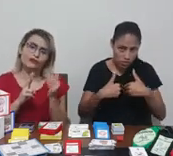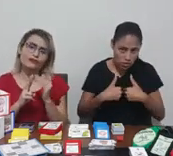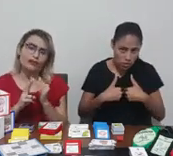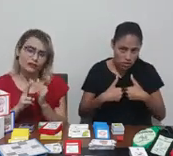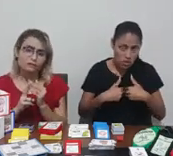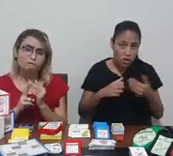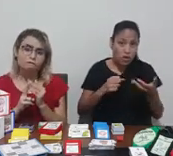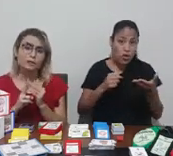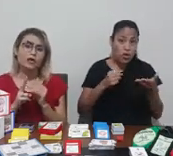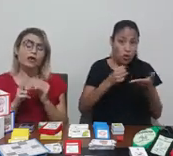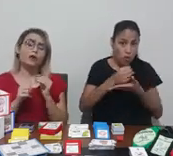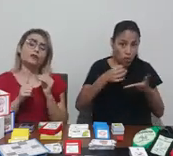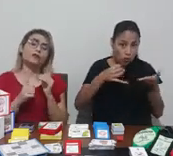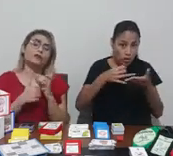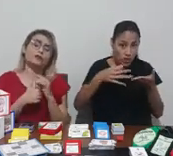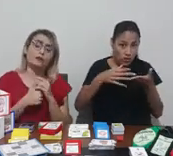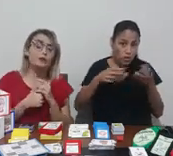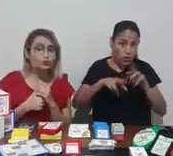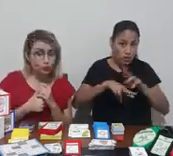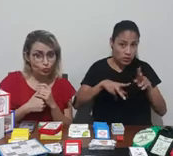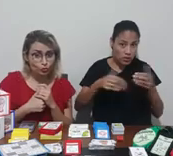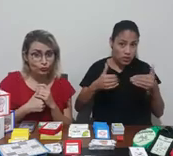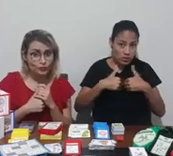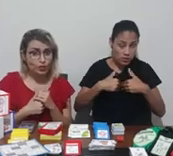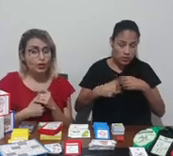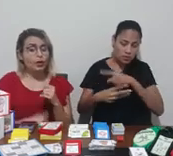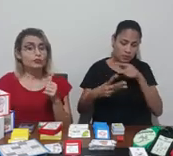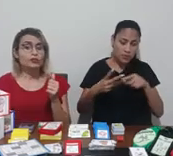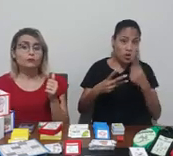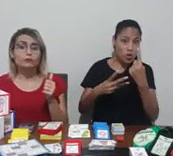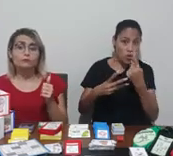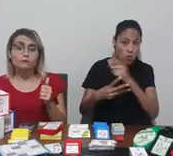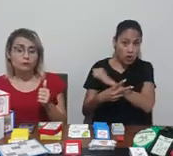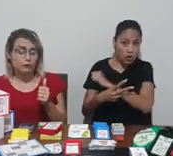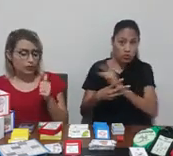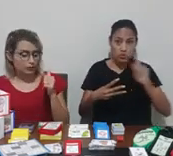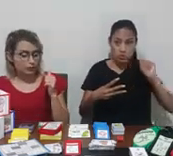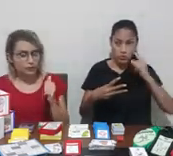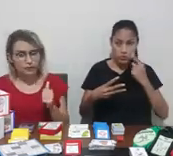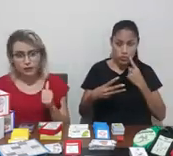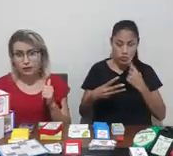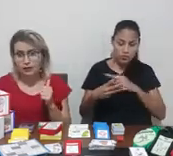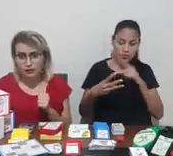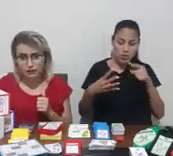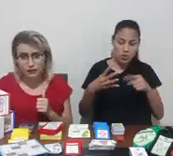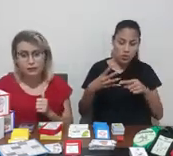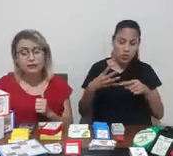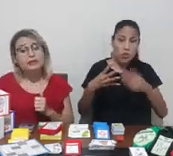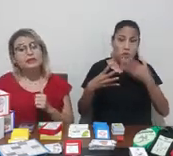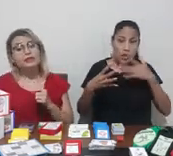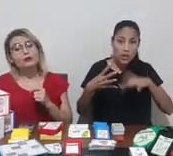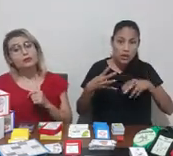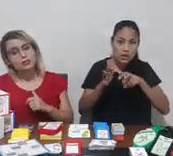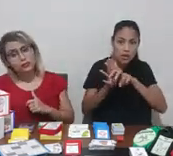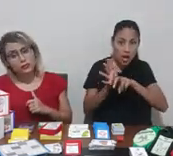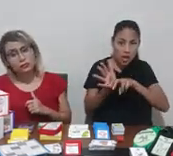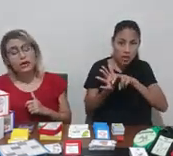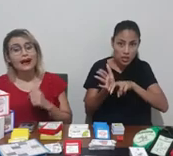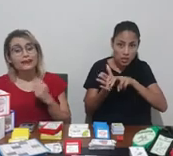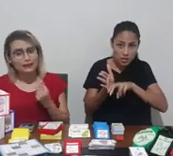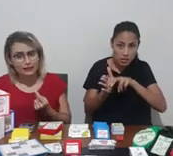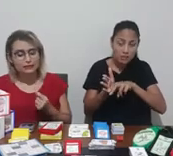nível diferente. Eu tinha um surdo, eu tinha uma criança cadeirante e eu